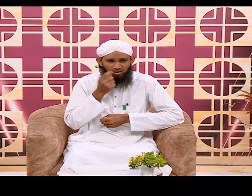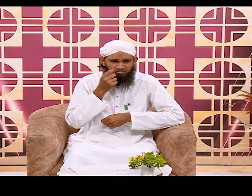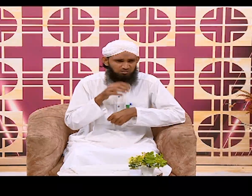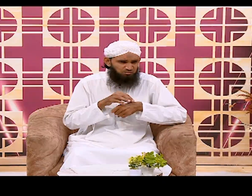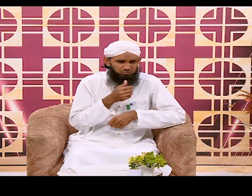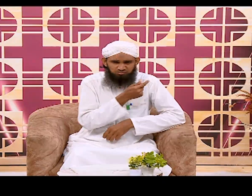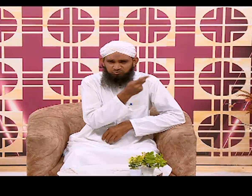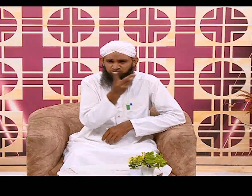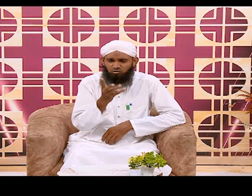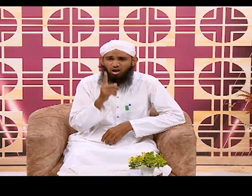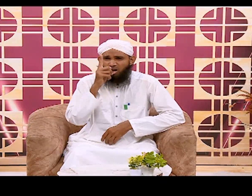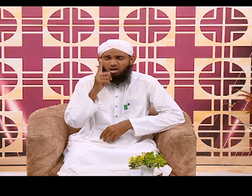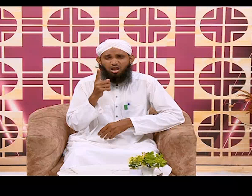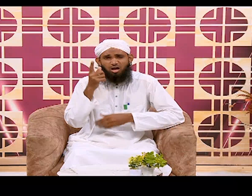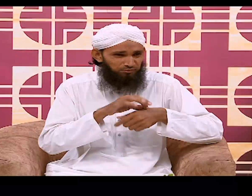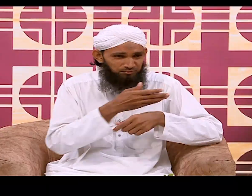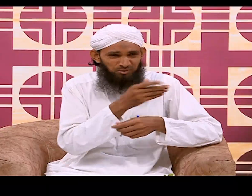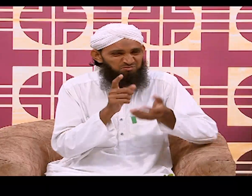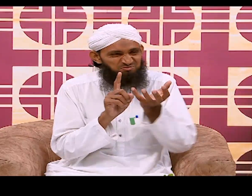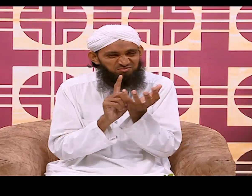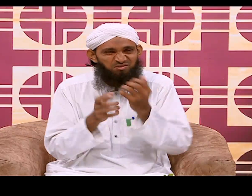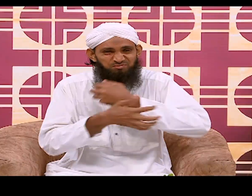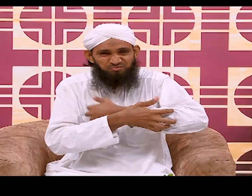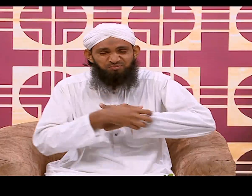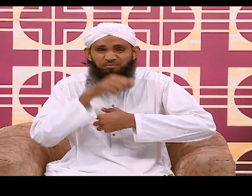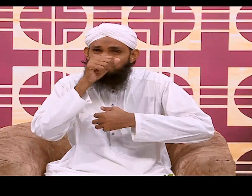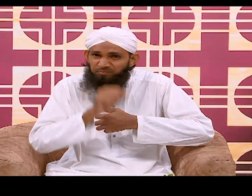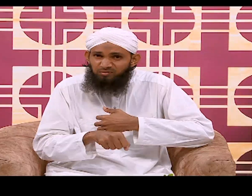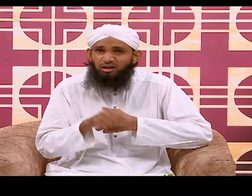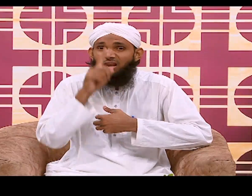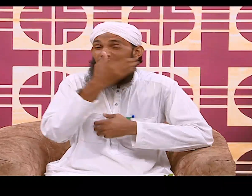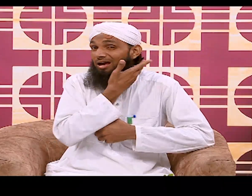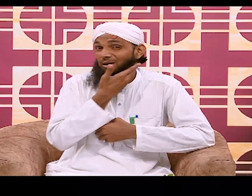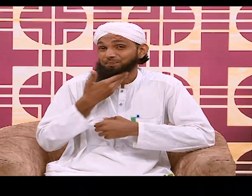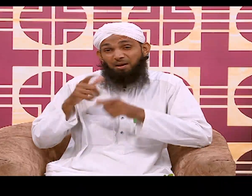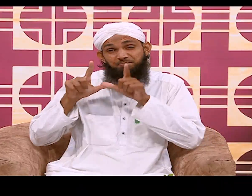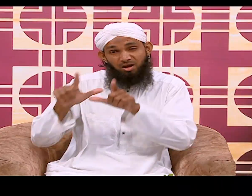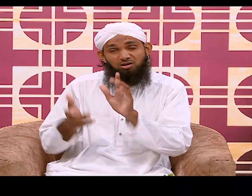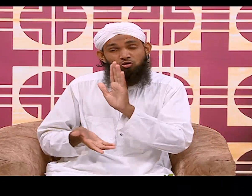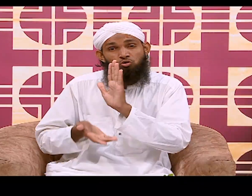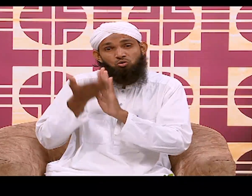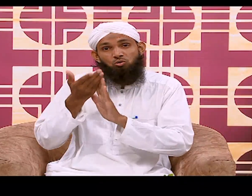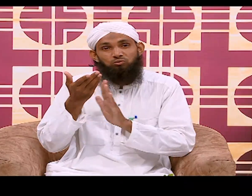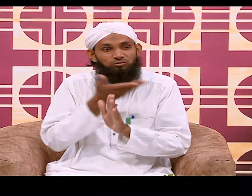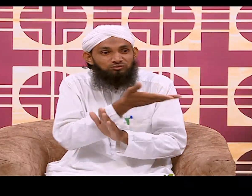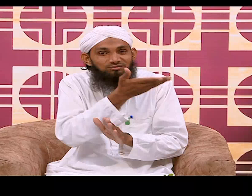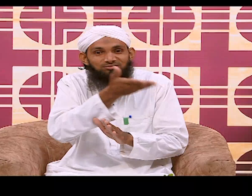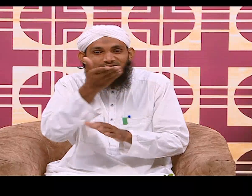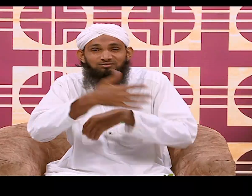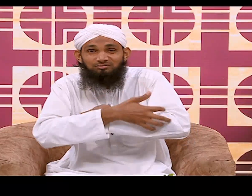لوگ اللہ پاک کے عیال یعنی محتاج ہیں، اللہ پاک کا زیادہ پیارا وہ ہے جو اللہ پاک کے عیال کو زیادہ